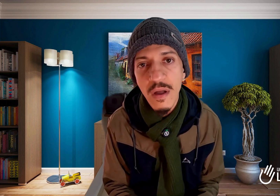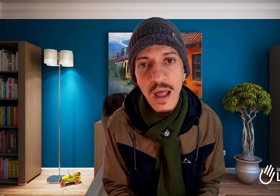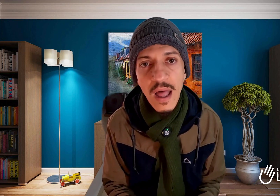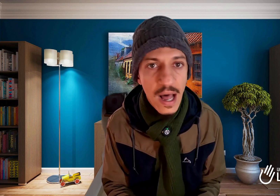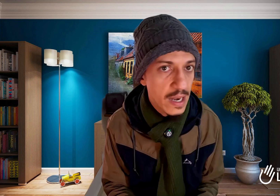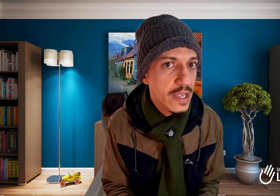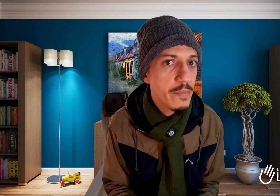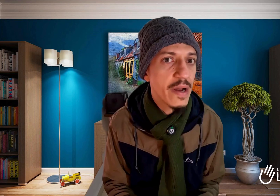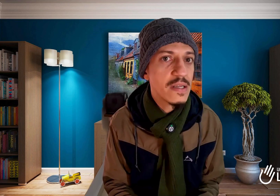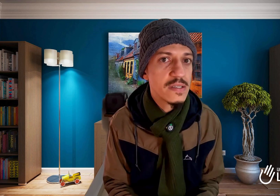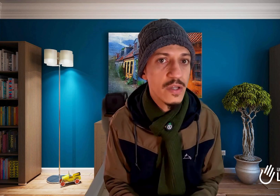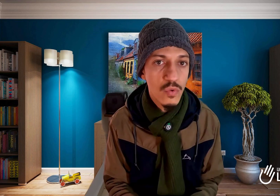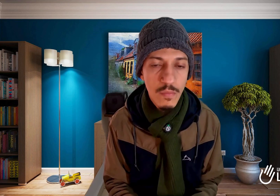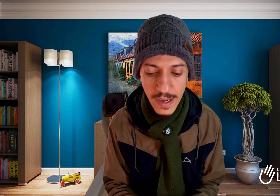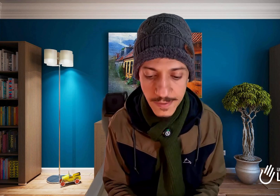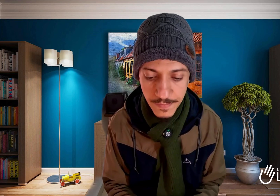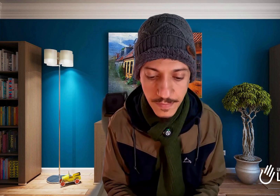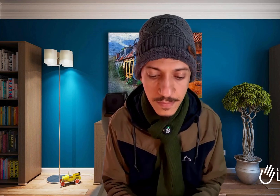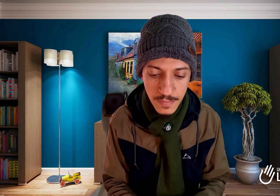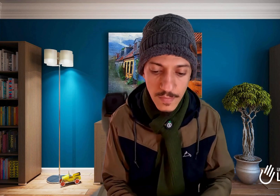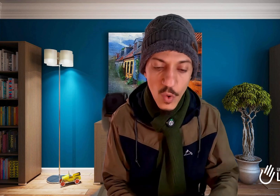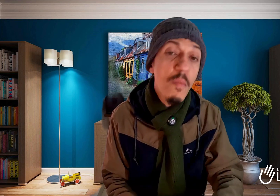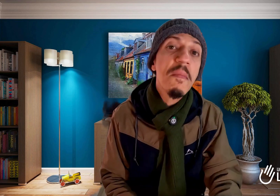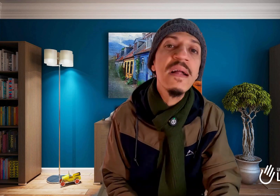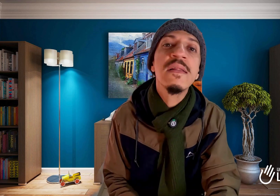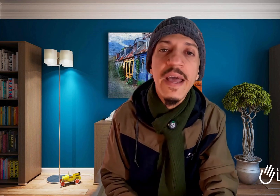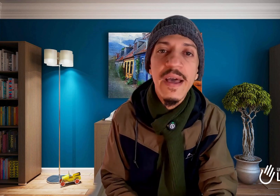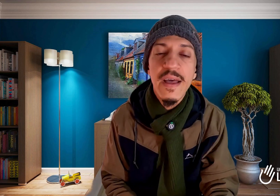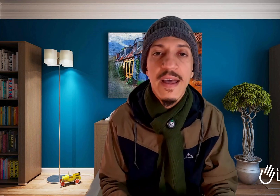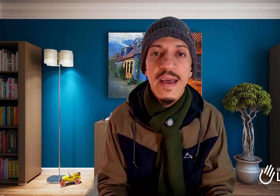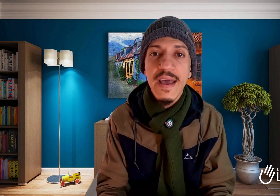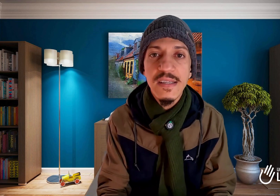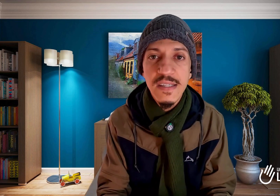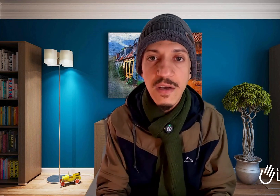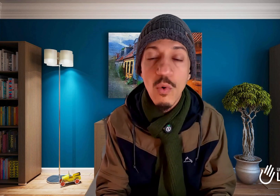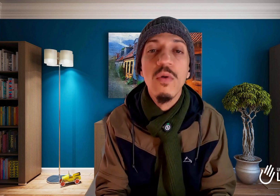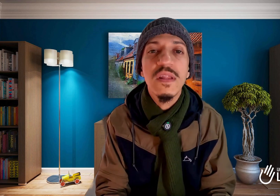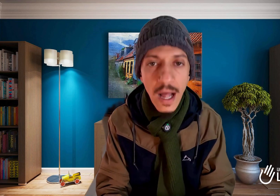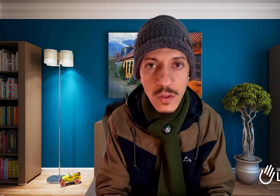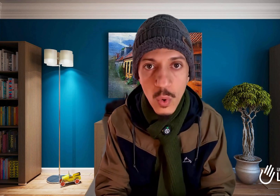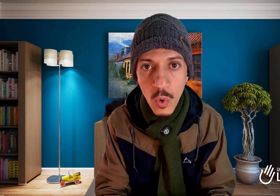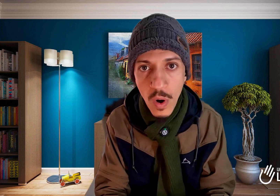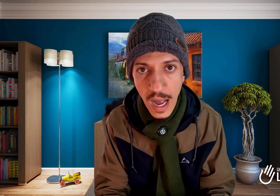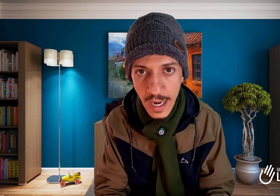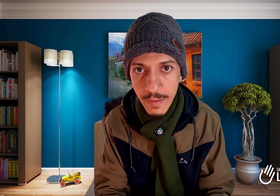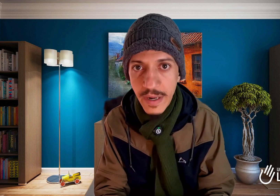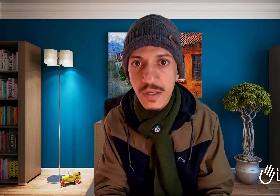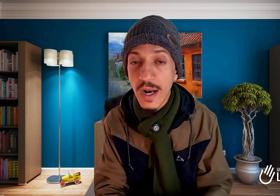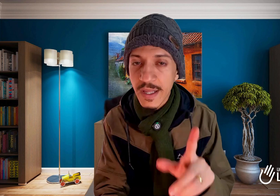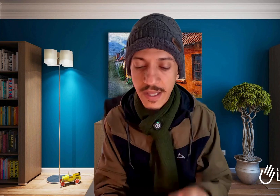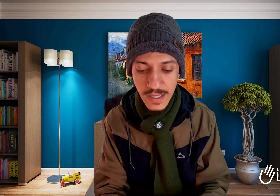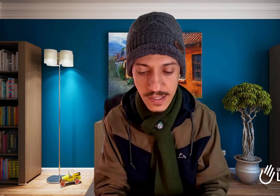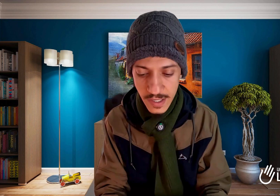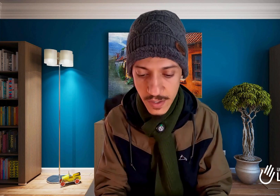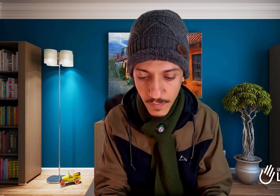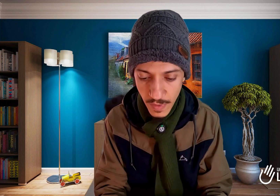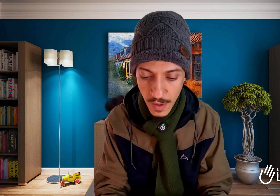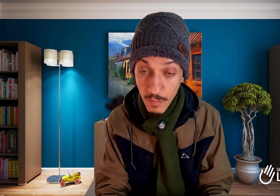a Libras e tudo mais. Como manter esse contato com a Libras? Olha que interessante. Muita